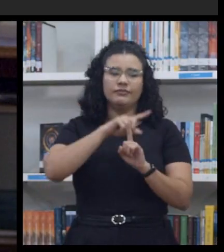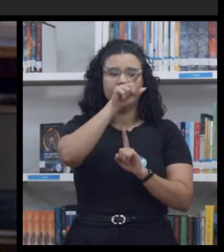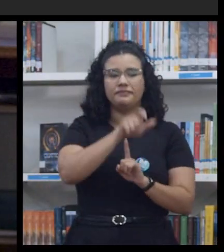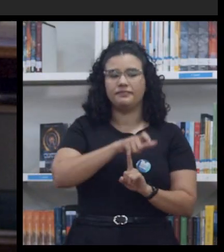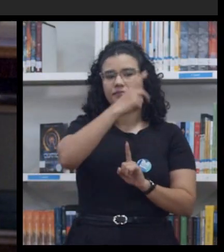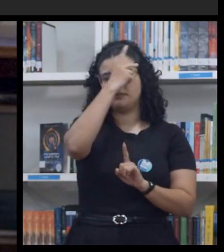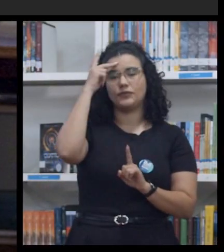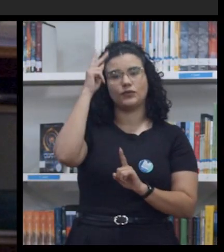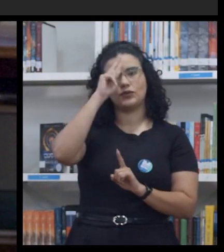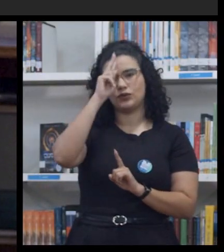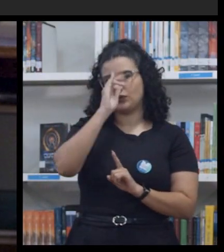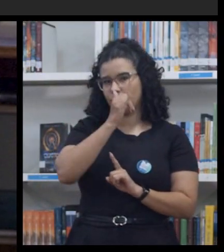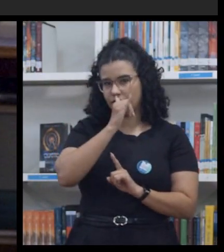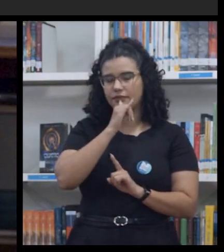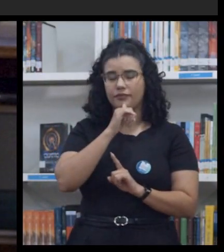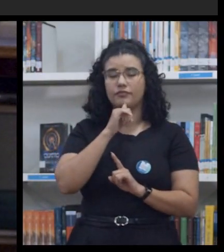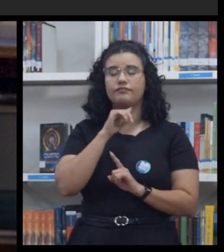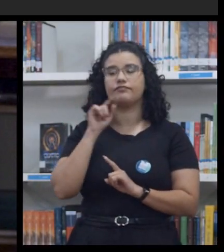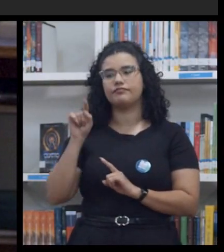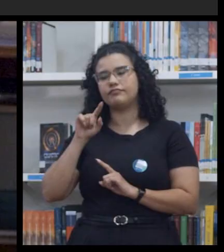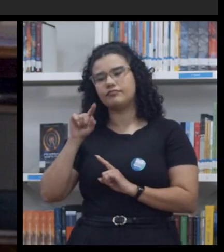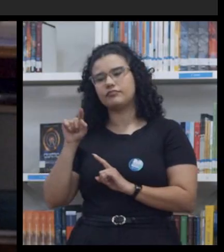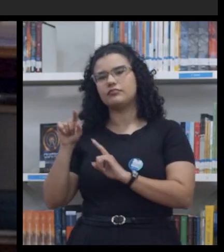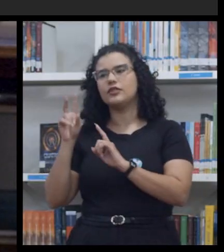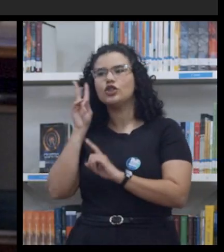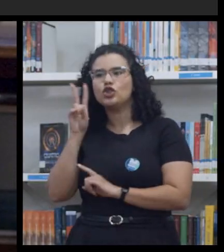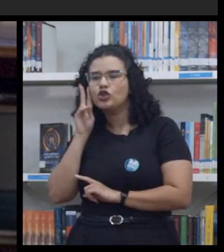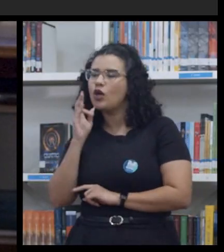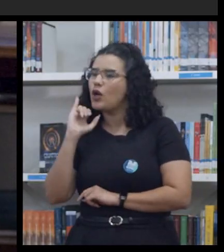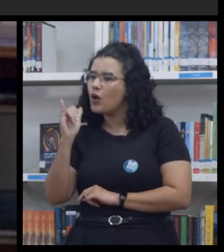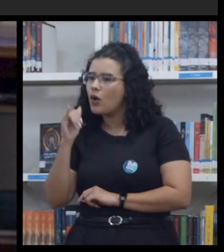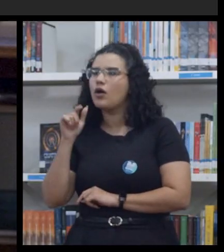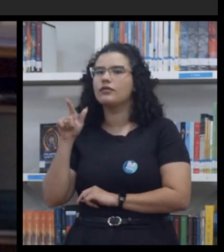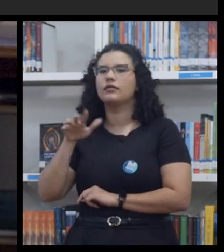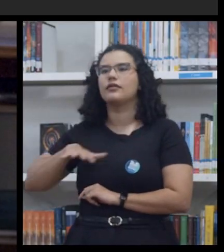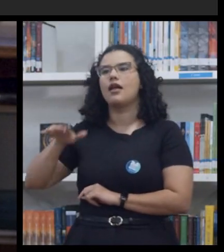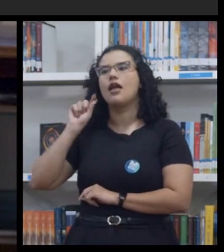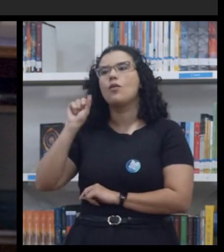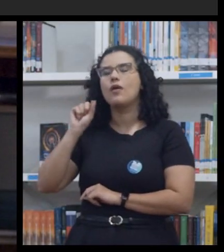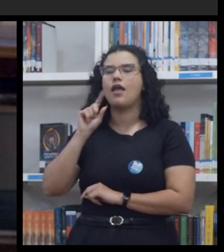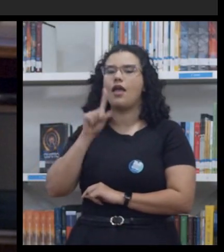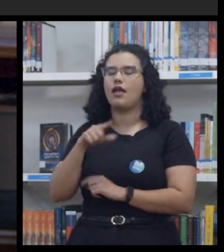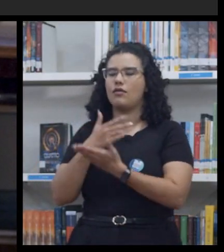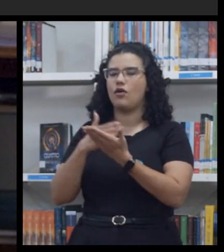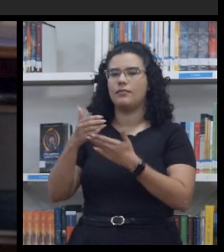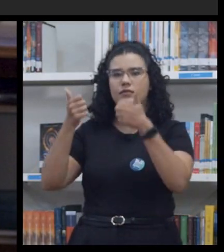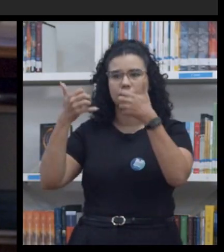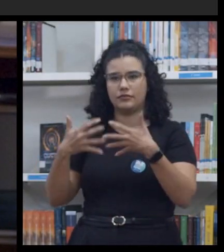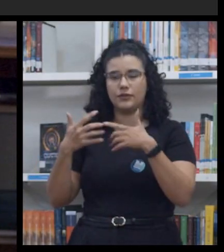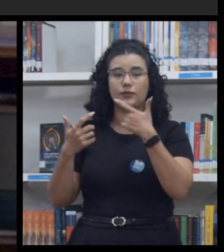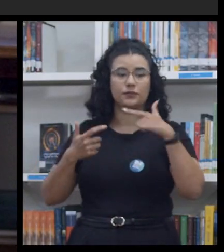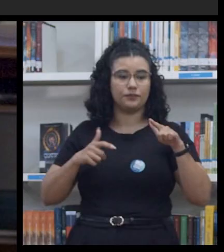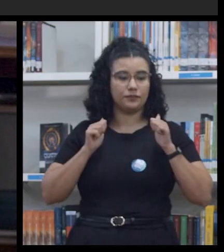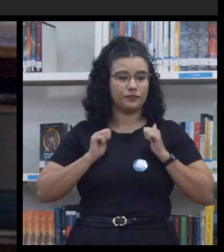personagem. O arco da história está ligado com aquilo que a gente estava falando, que é o que a gente está narrando. E o arco do